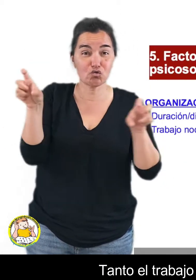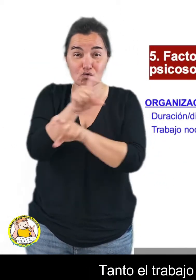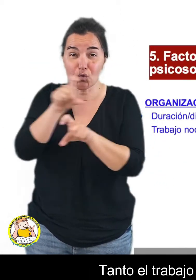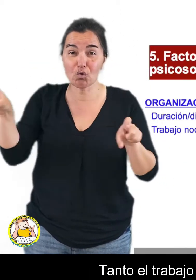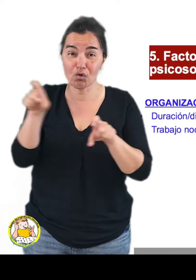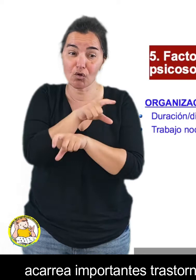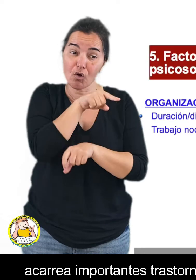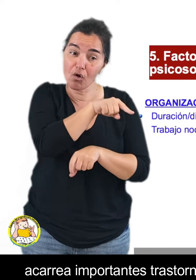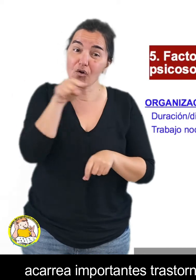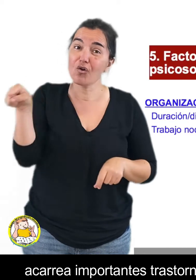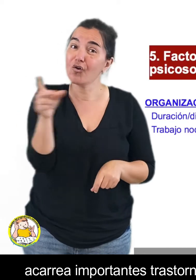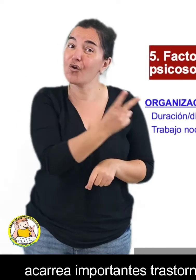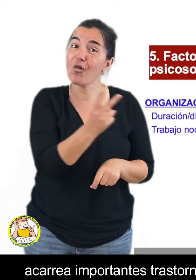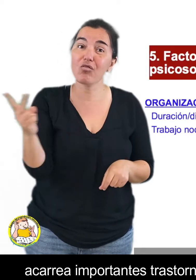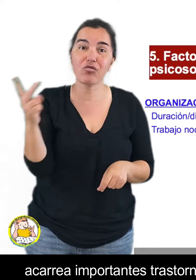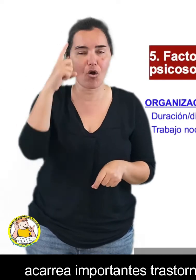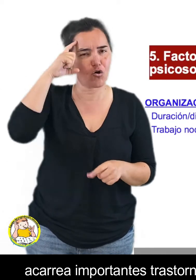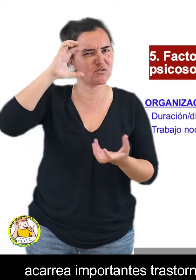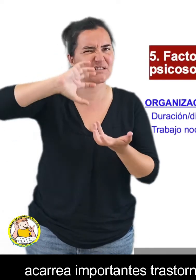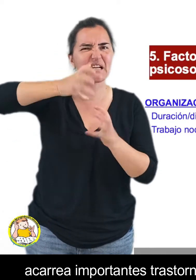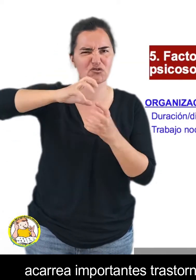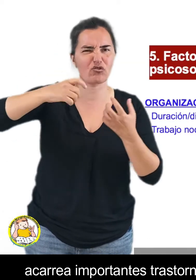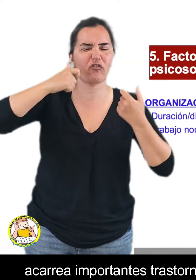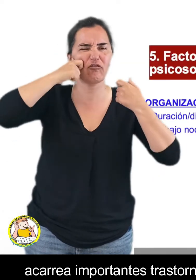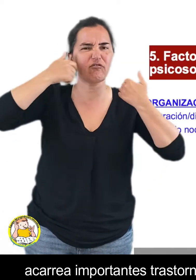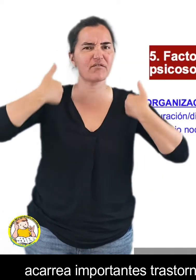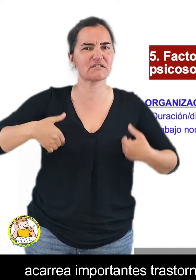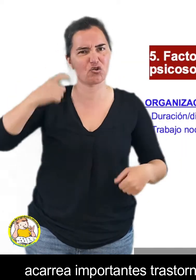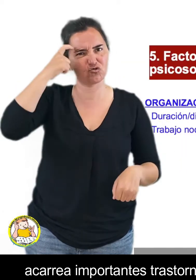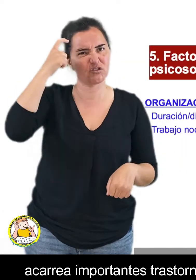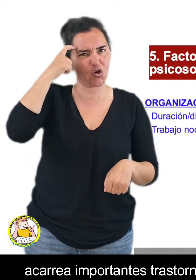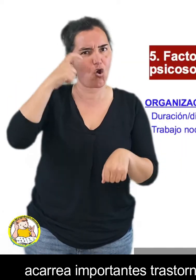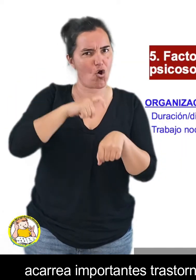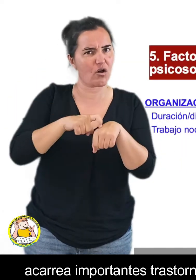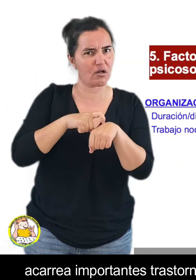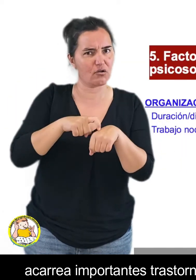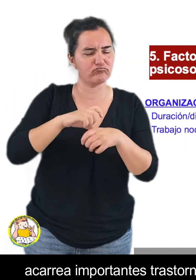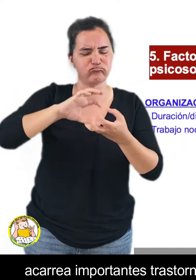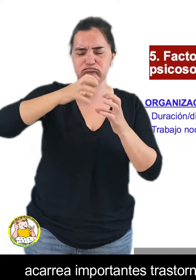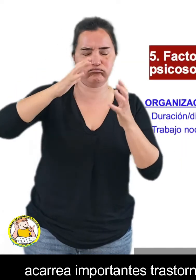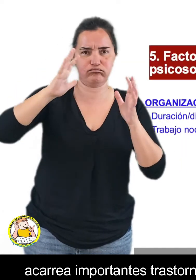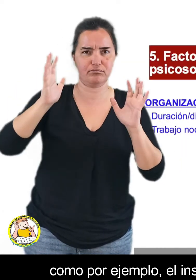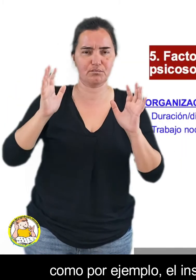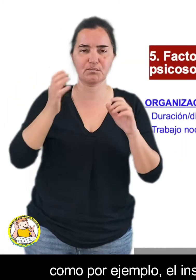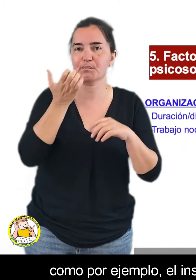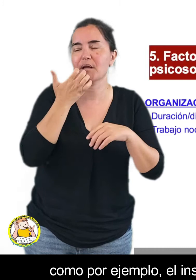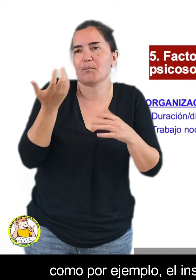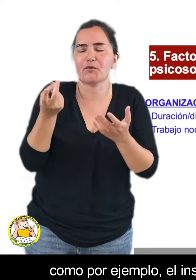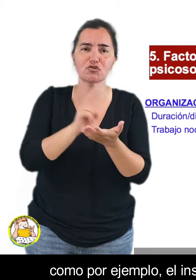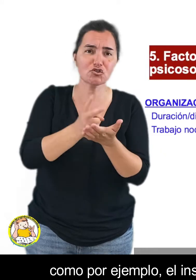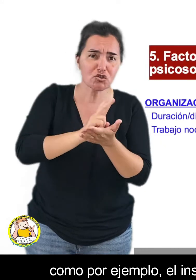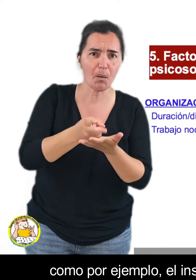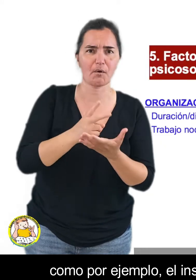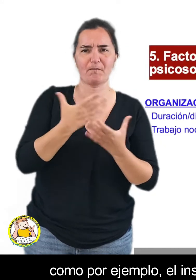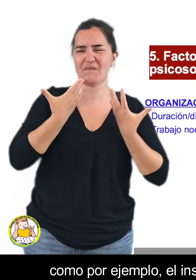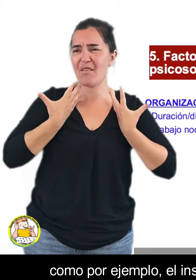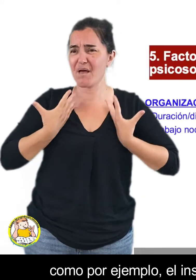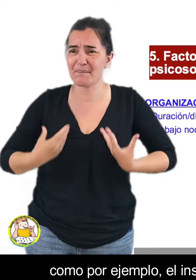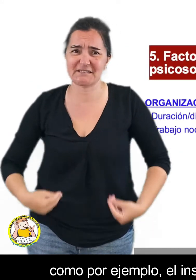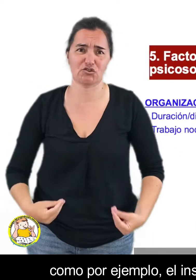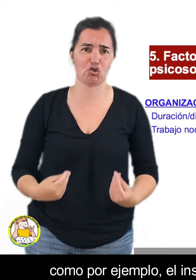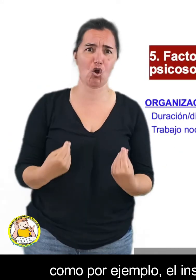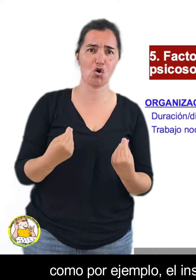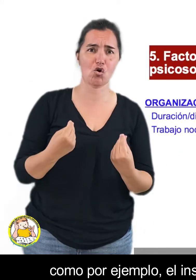como el trabajo a turnos acarrea importantes trastornos físicos y psicológicos para los trabajadores, como por ejemplo el